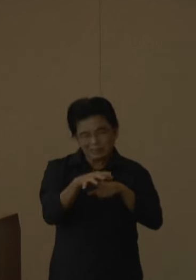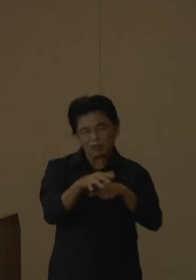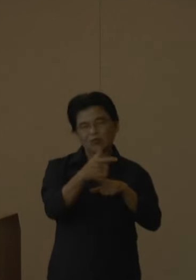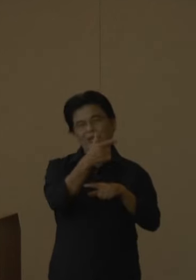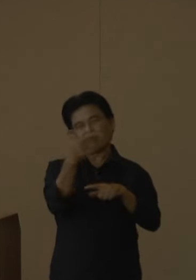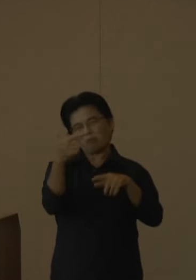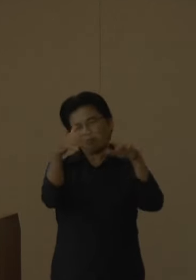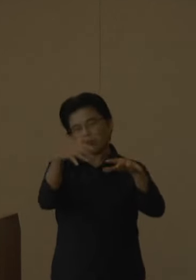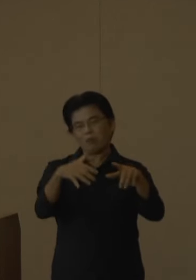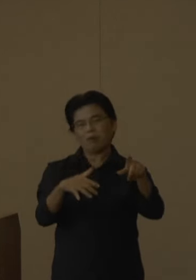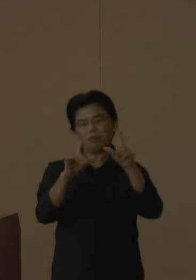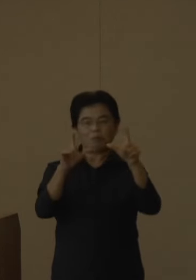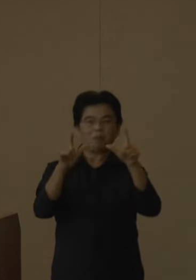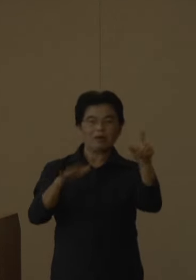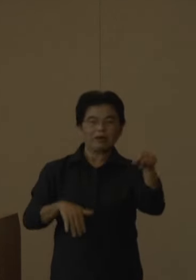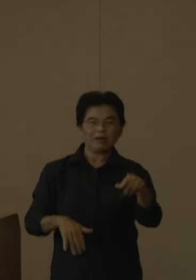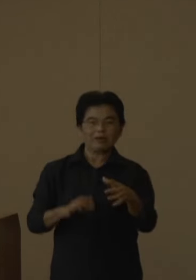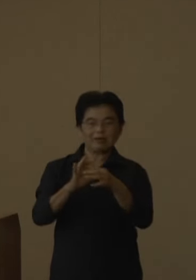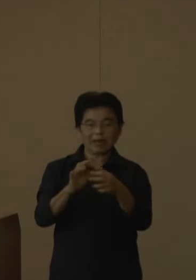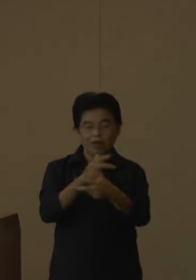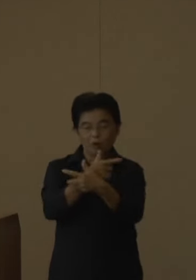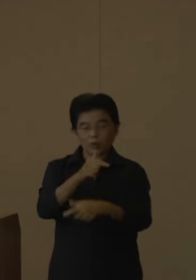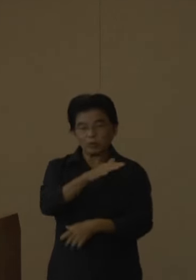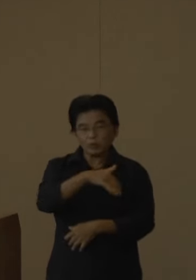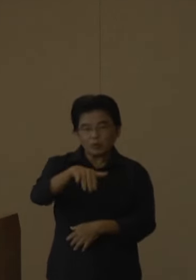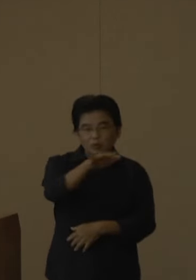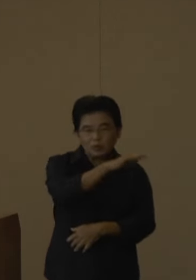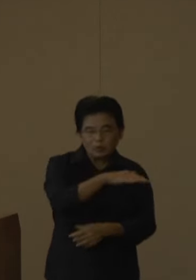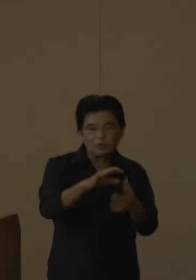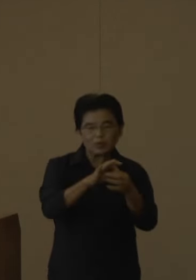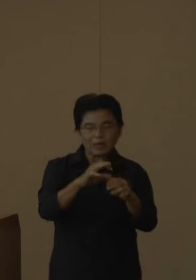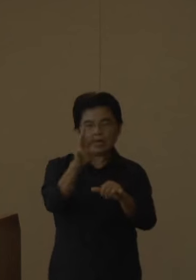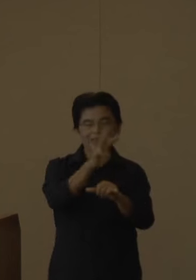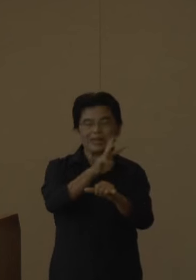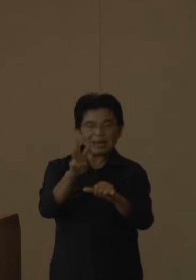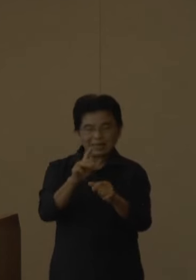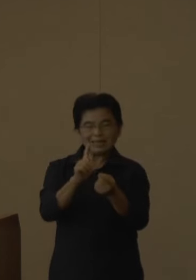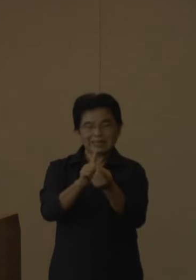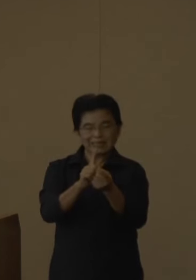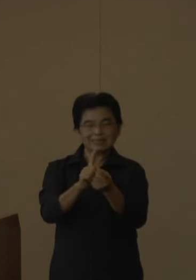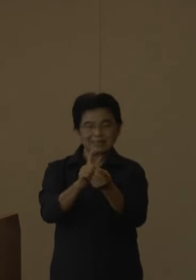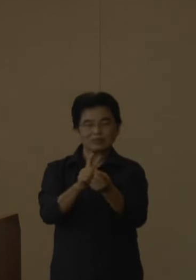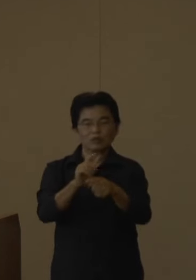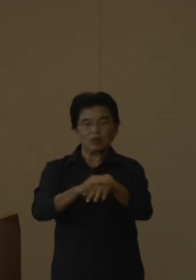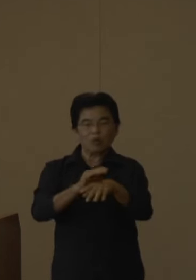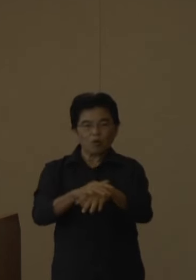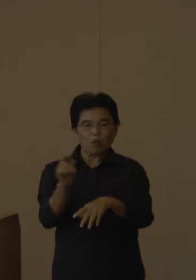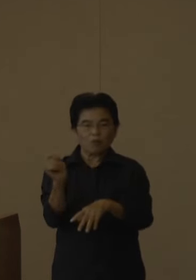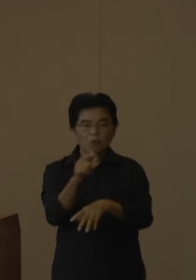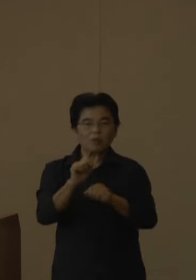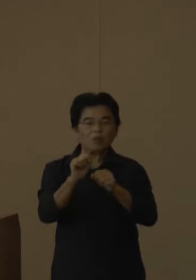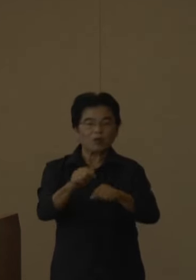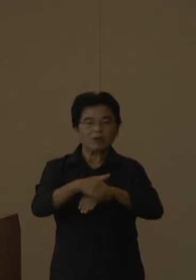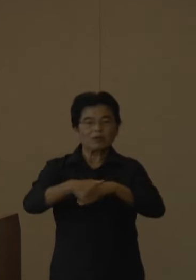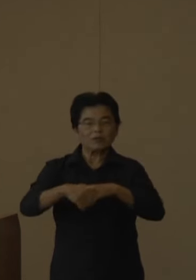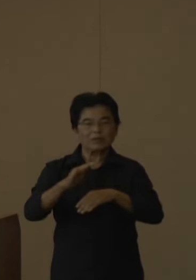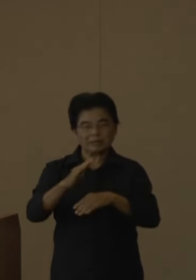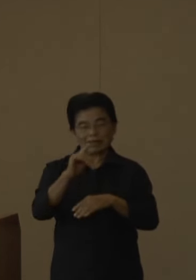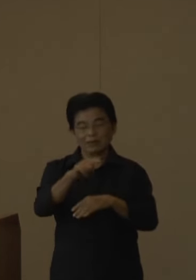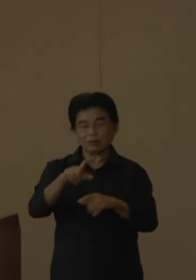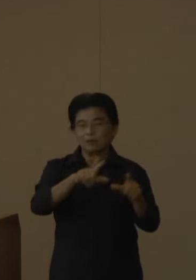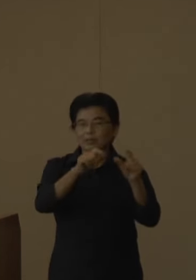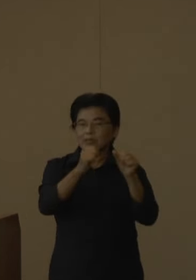。沖縄県では北部地域において災害応急対策を急いでいるところではありますが、お住まいの皆様におかれ